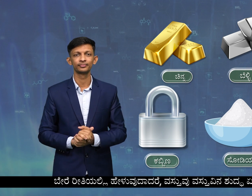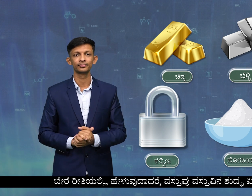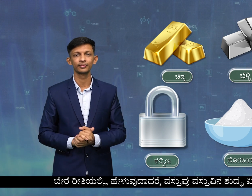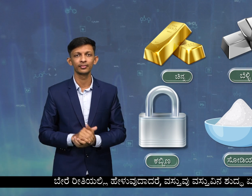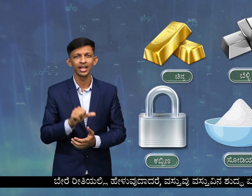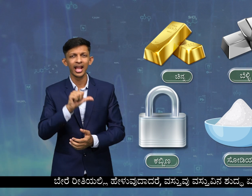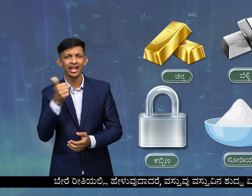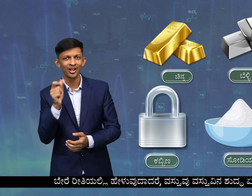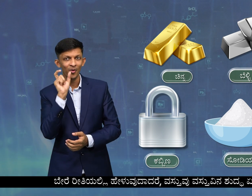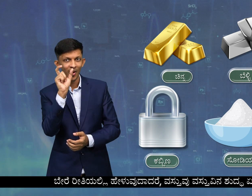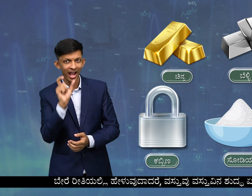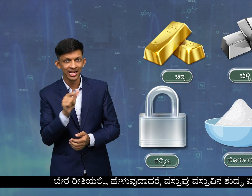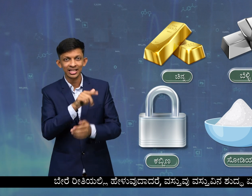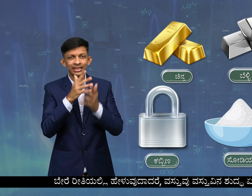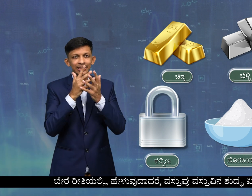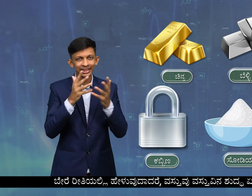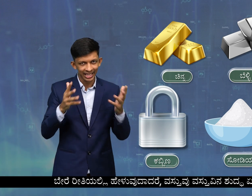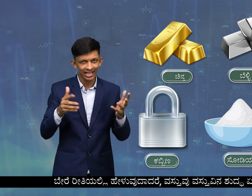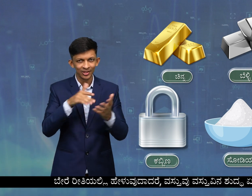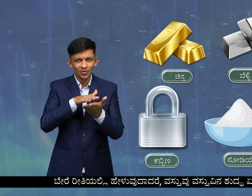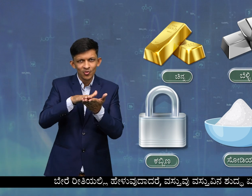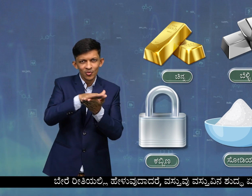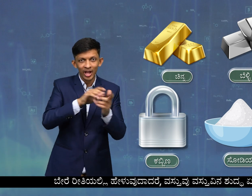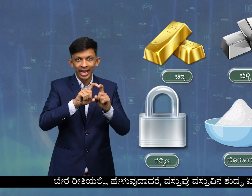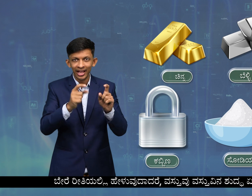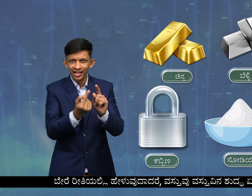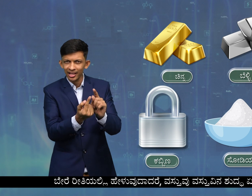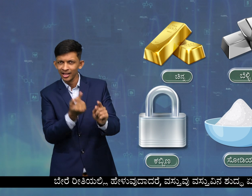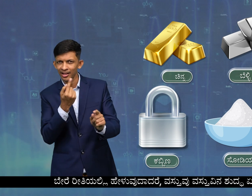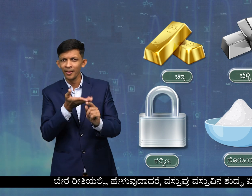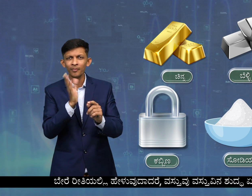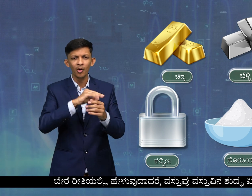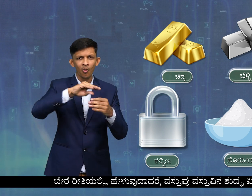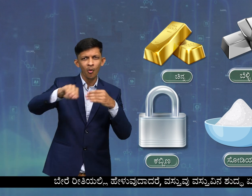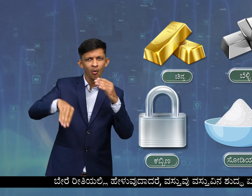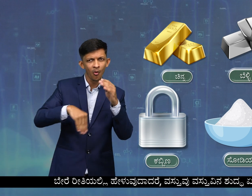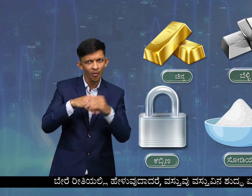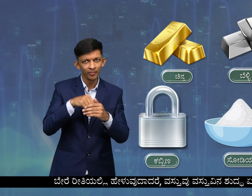ಬೇರೆ ರೀತಿಯಲ್ಲಿ ಹೇಳುವುದಾದರೆ, ವಸ್ತುವು ವಸ್ತುವಿನ ಶುದ್ಧ ಏಕರೂಪವಾಗಿದೆ.